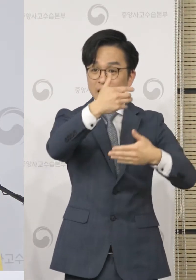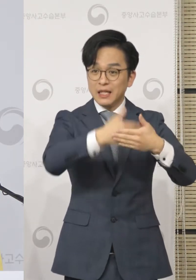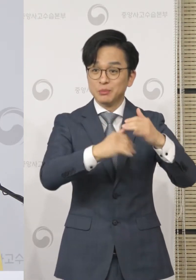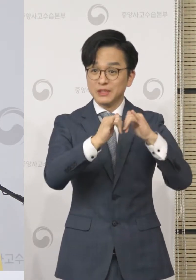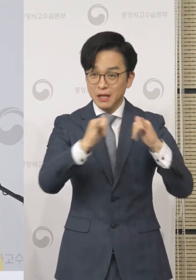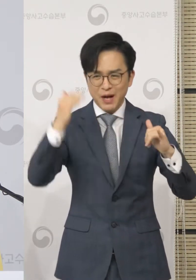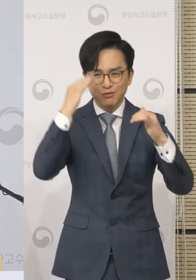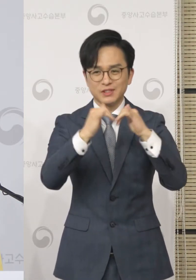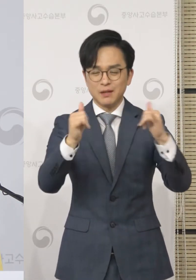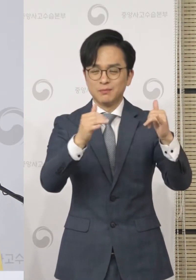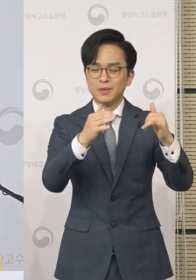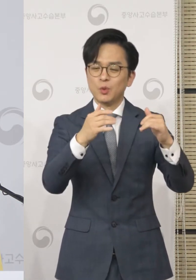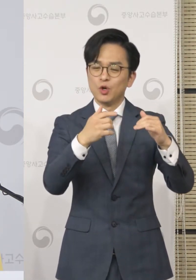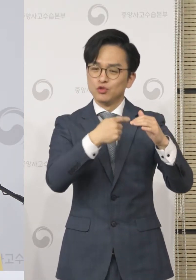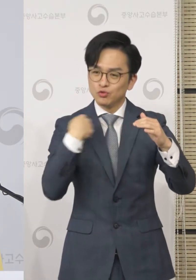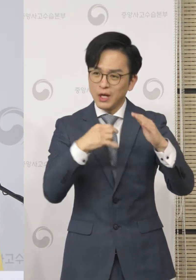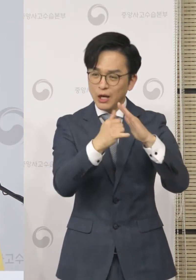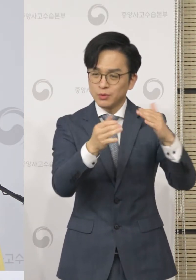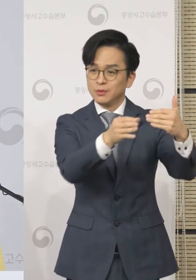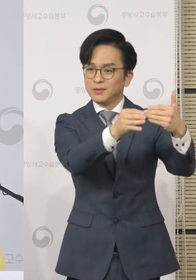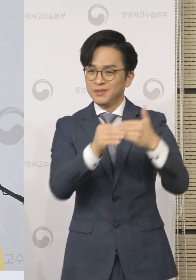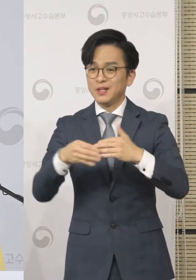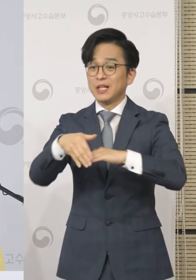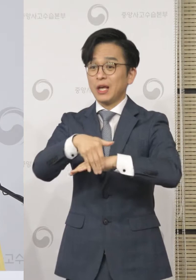귀국시키겠다고 밝힌 바 있습니다.